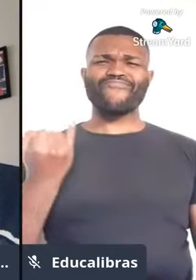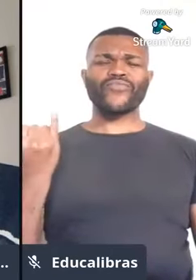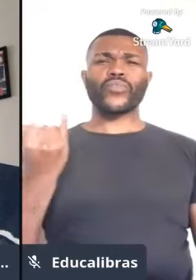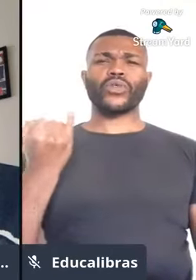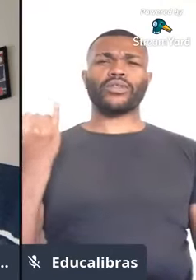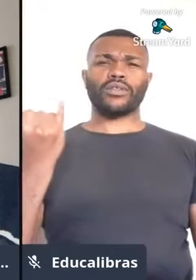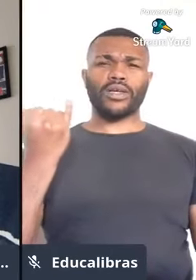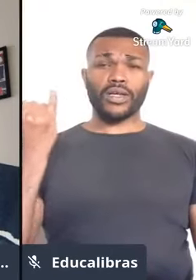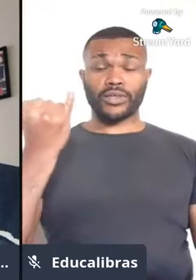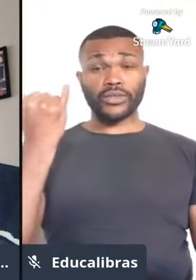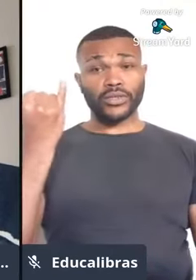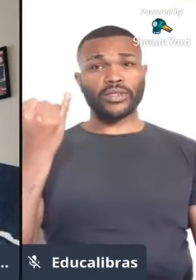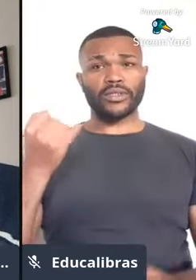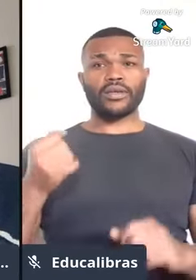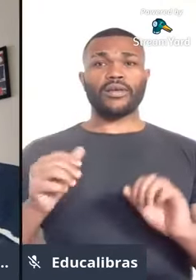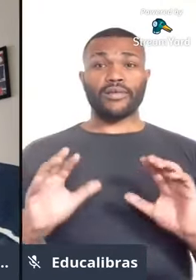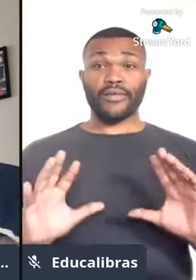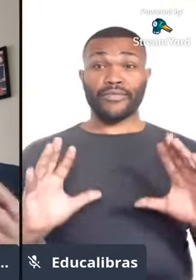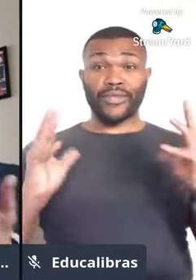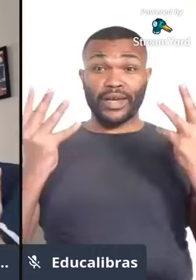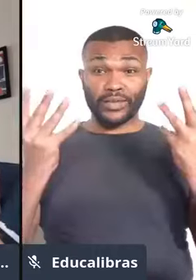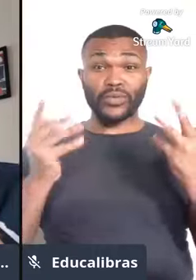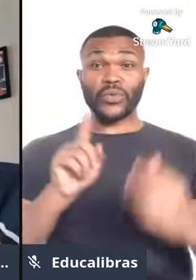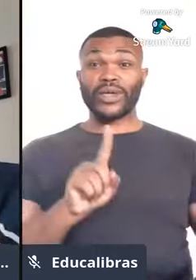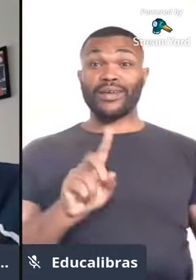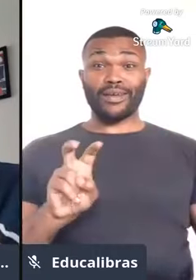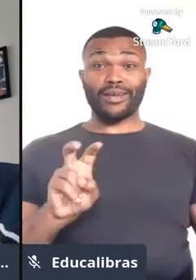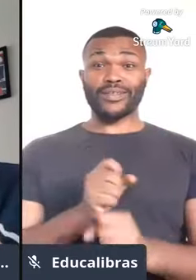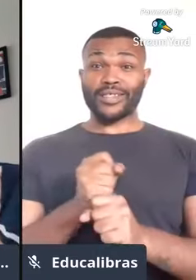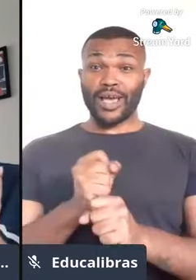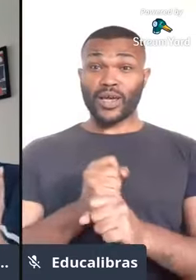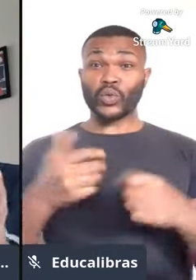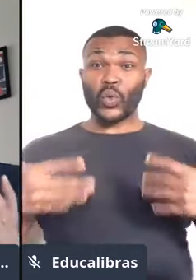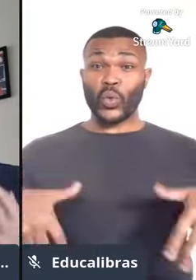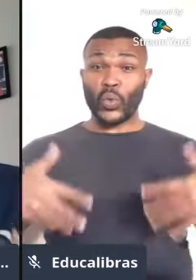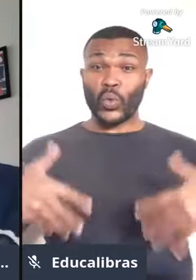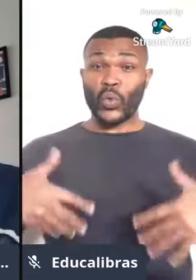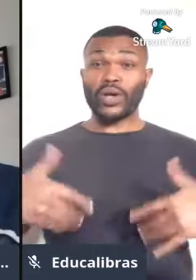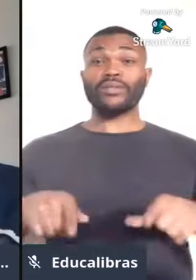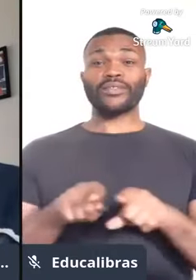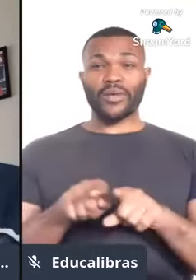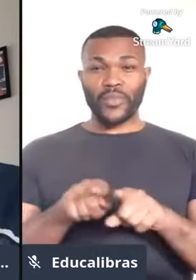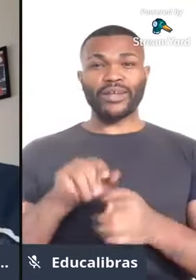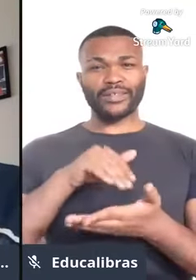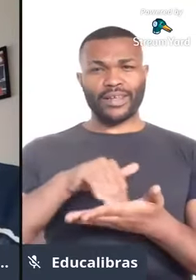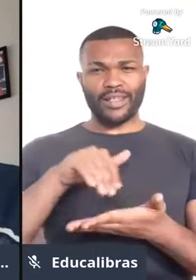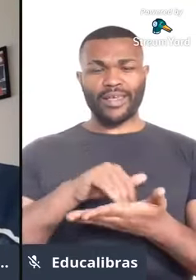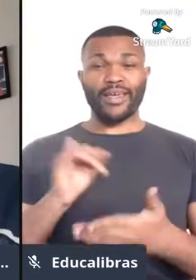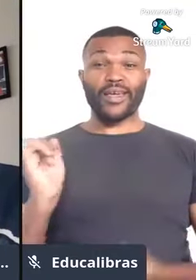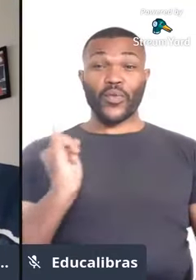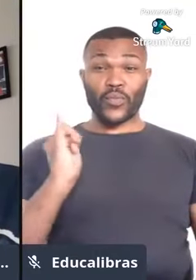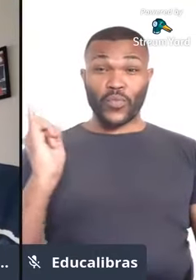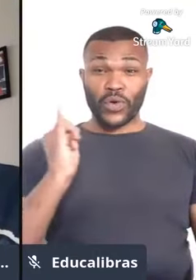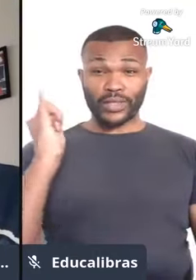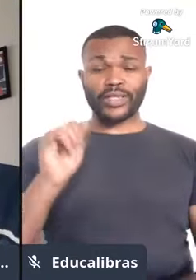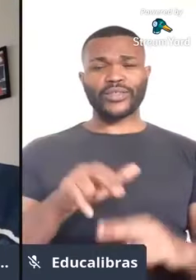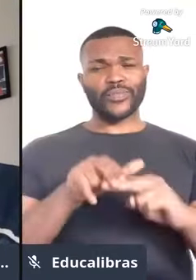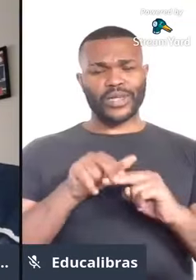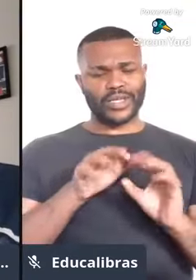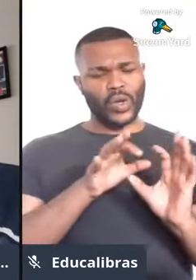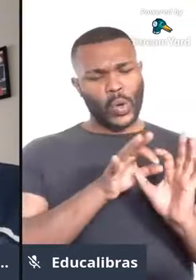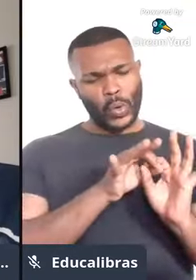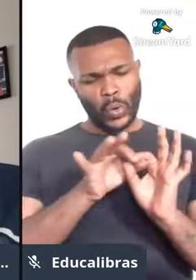do evento, né? A importância do aniversário, a importância da própria secretaria dentro do contexto da luta pelos direitos da pessoa